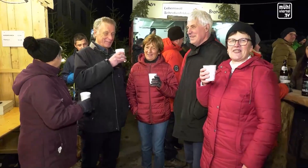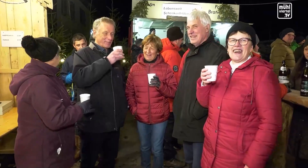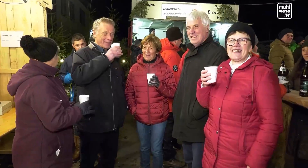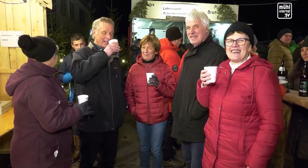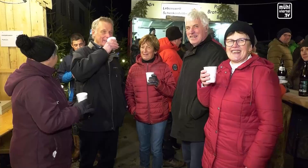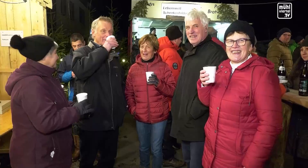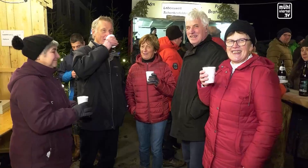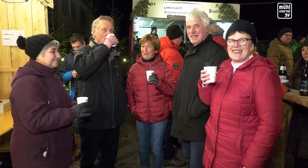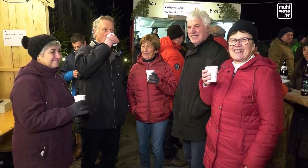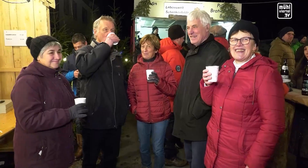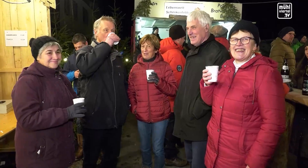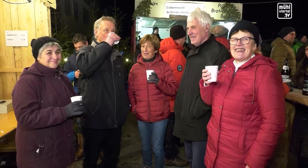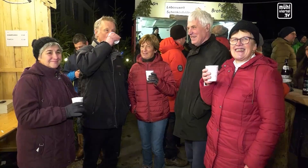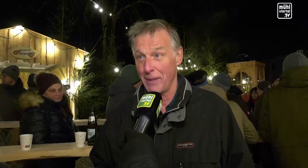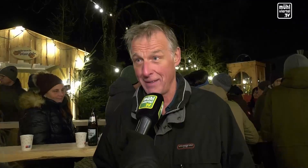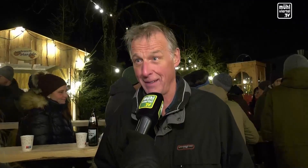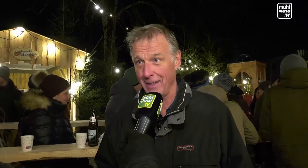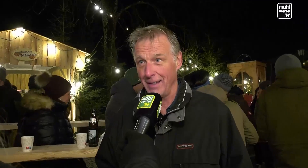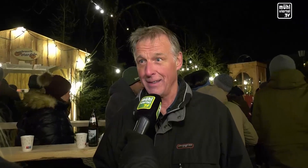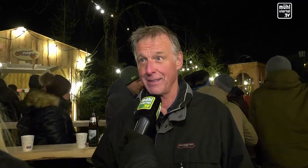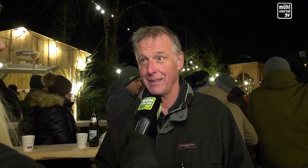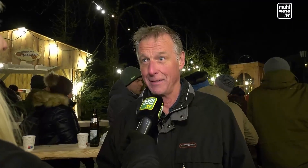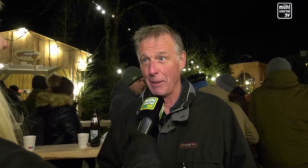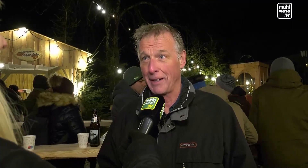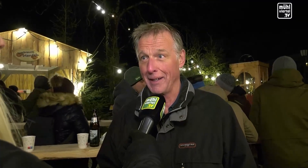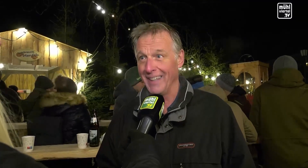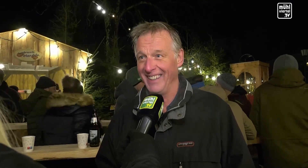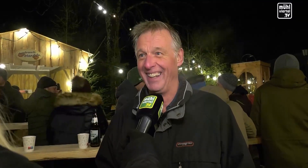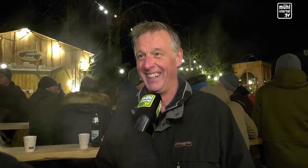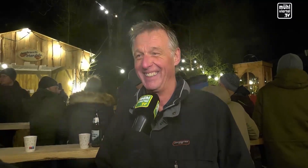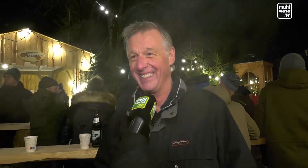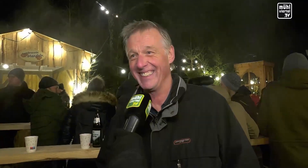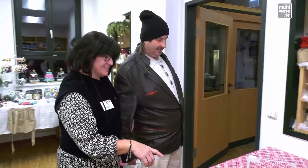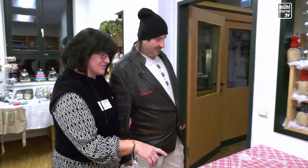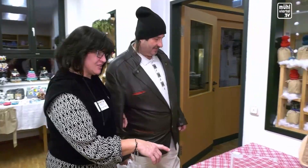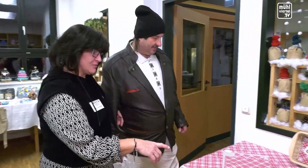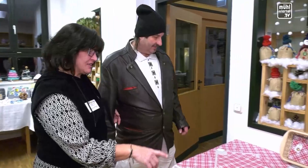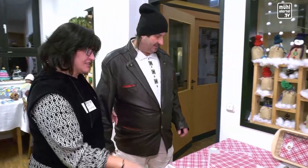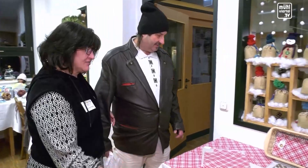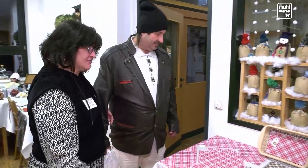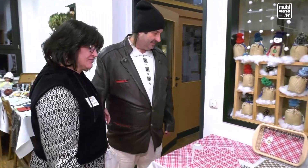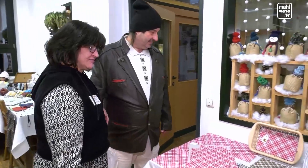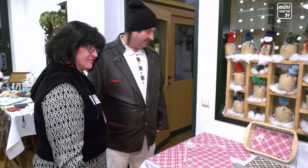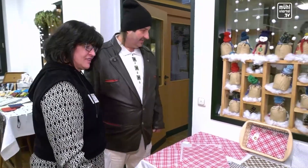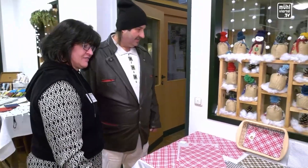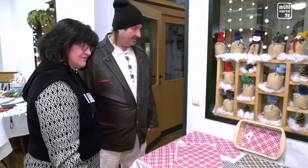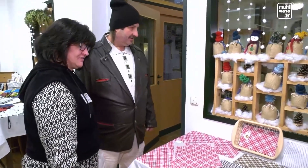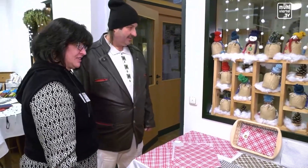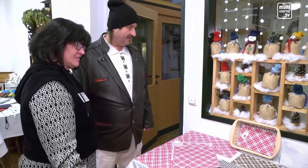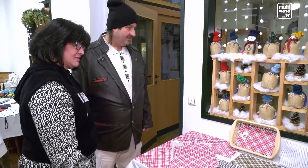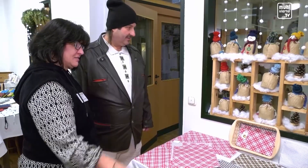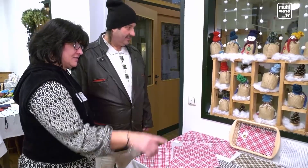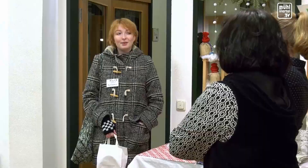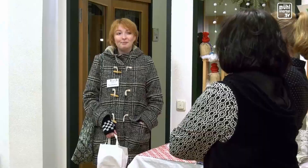strengt, was will man mehr? Und da muss man dabei sein. Das kannst du merken. Na, wenn das kein Aufruf ist.